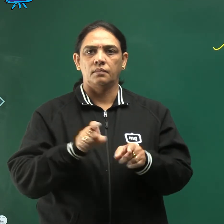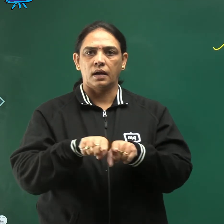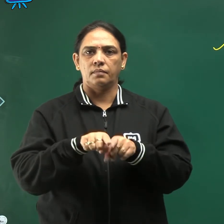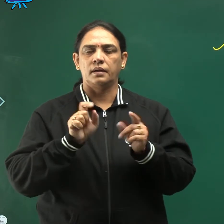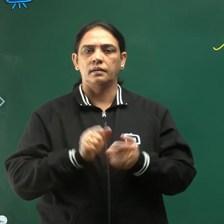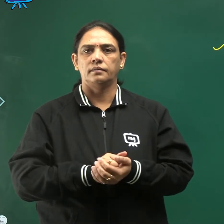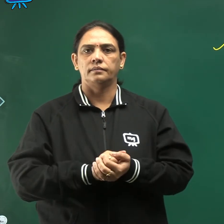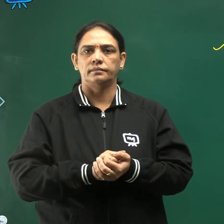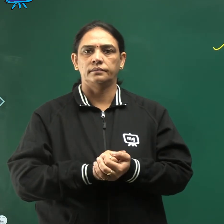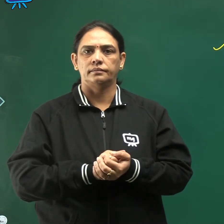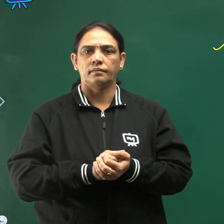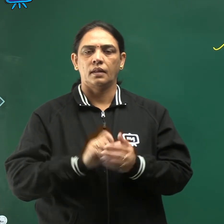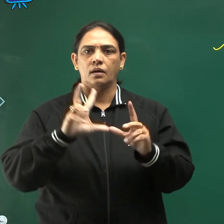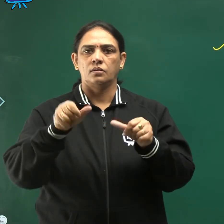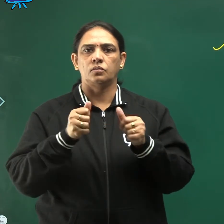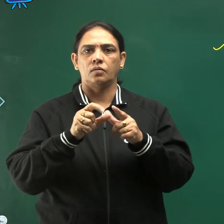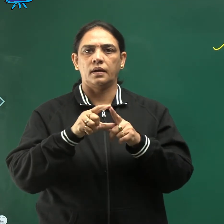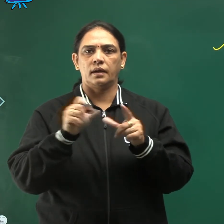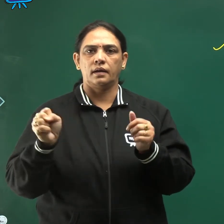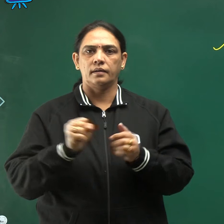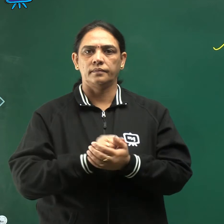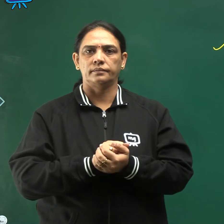बराबर, हल करेंगे